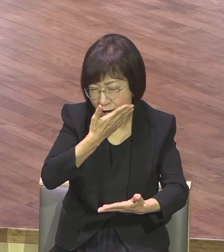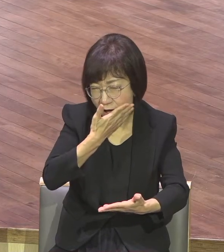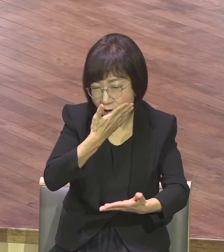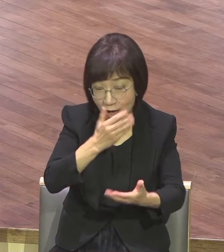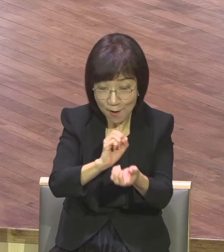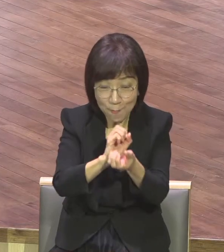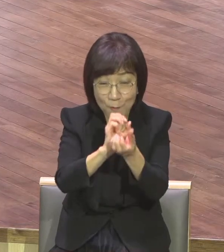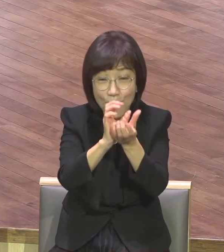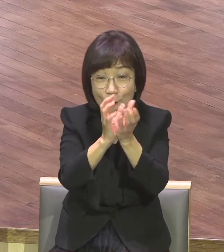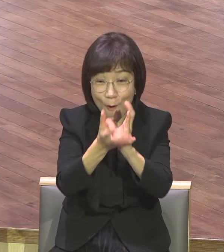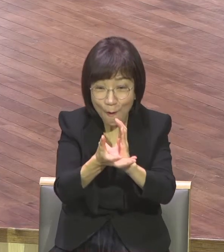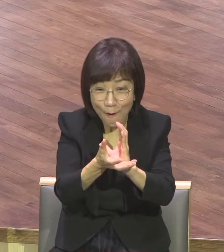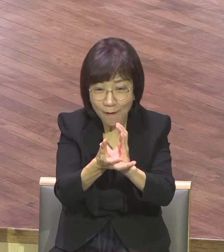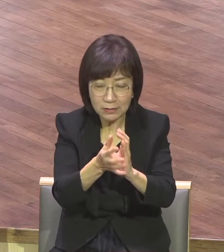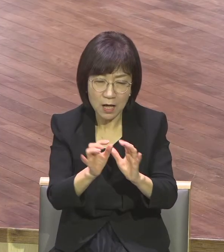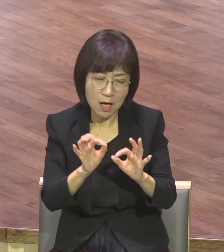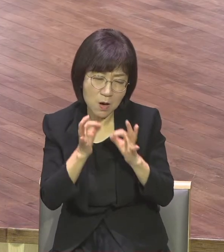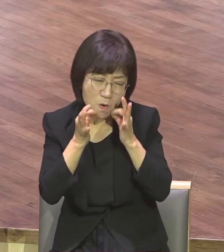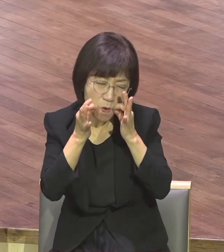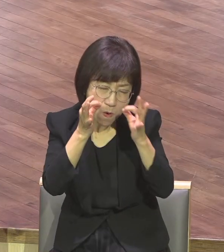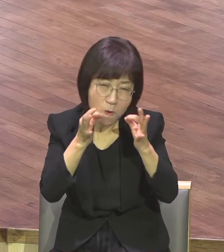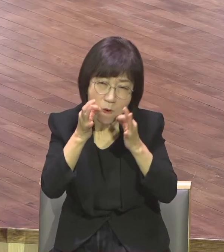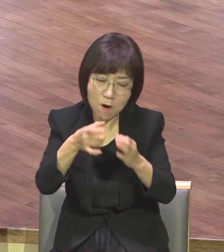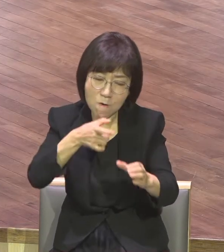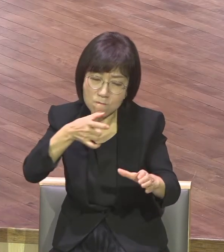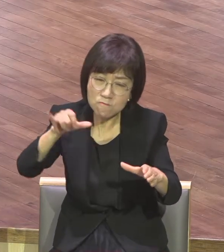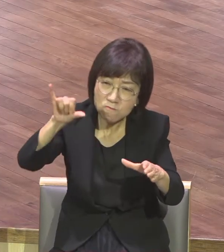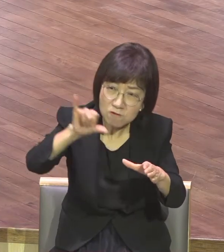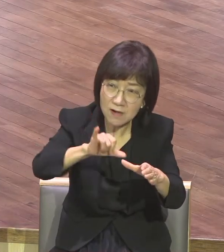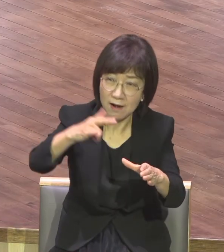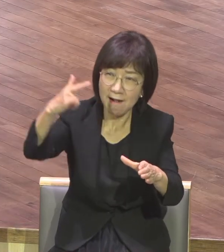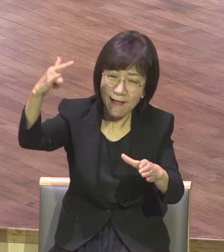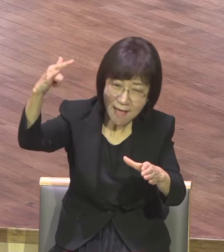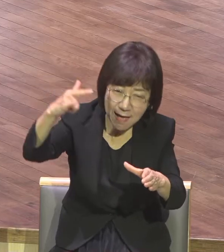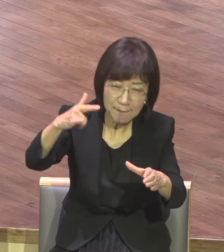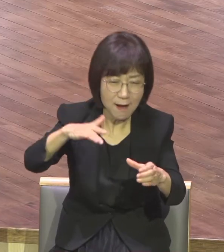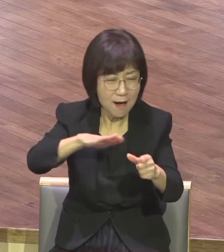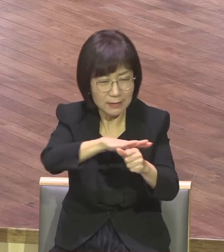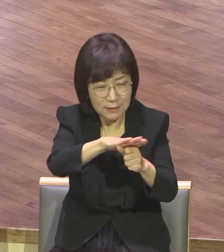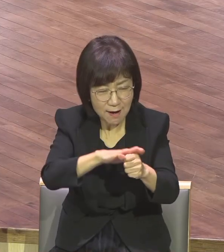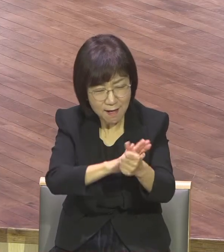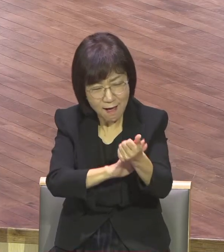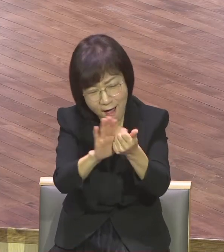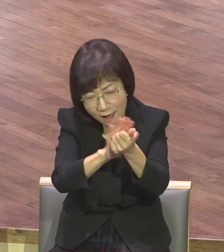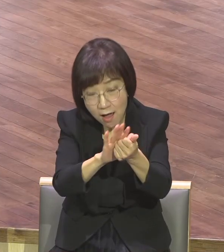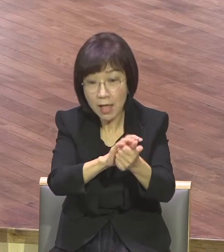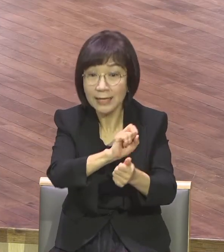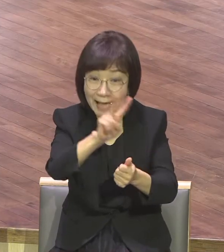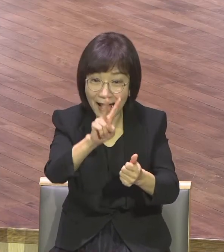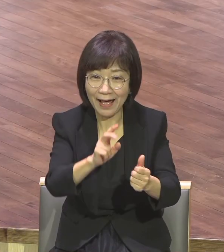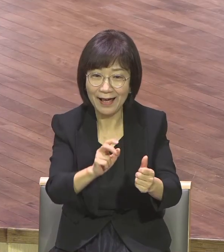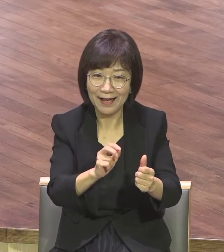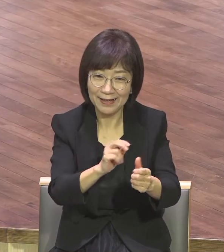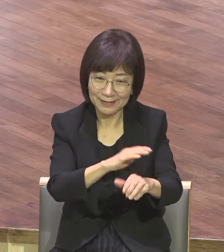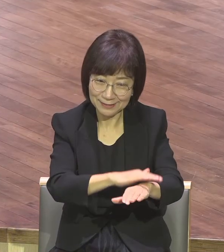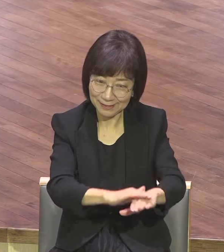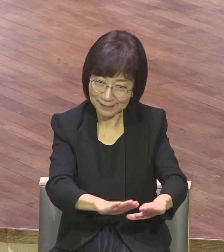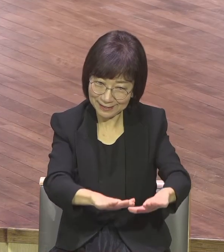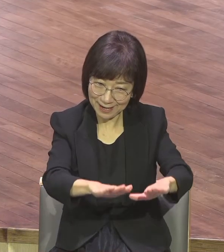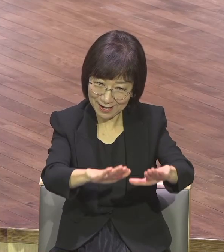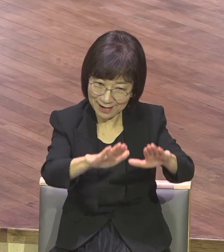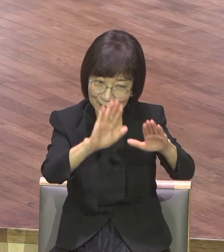화초는요. 온 정성과 온 사랑을 다 쏟아야 자랍니다. 안 그러면 죽어버려요.